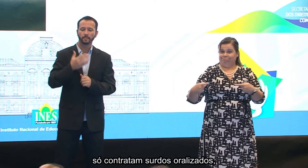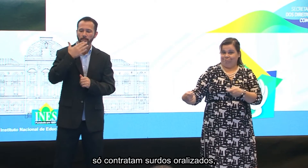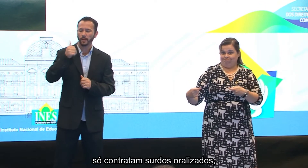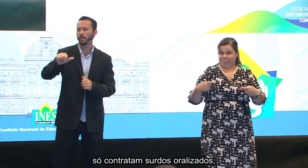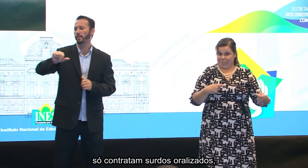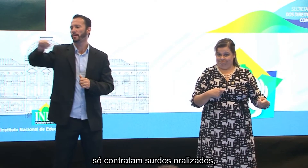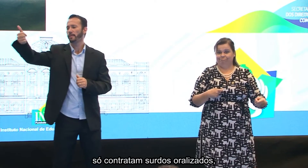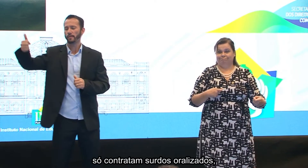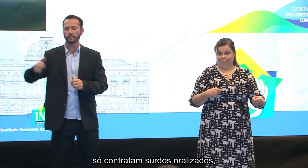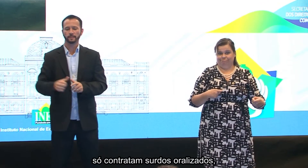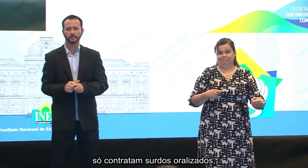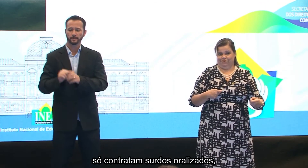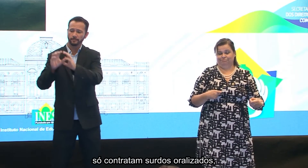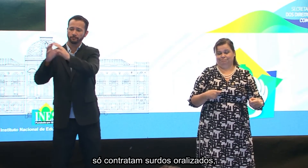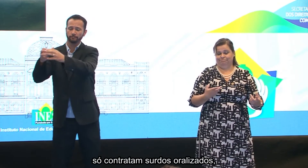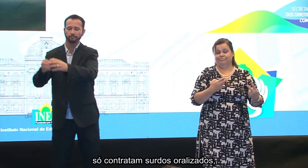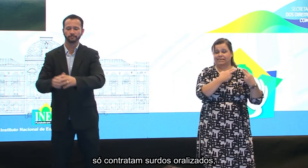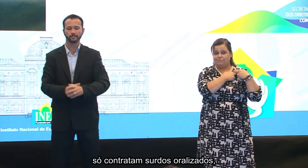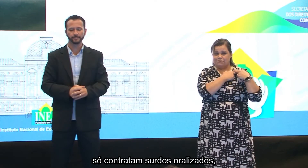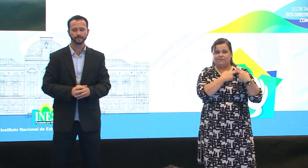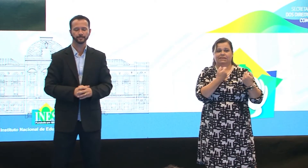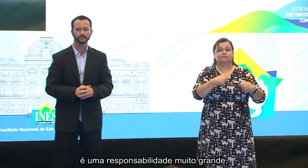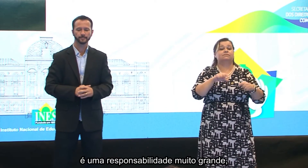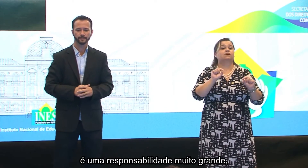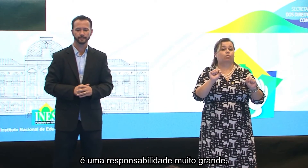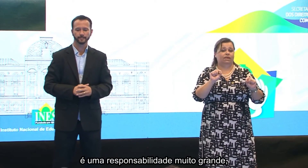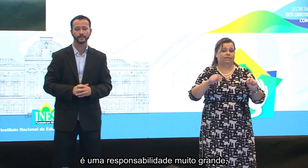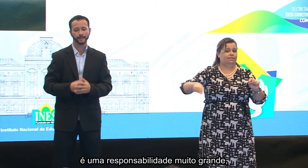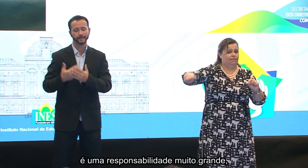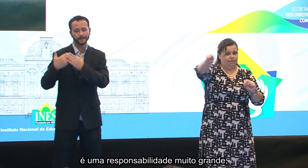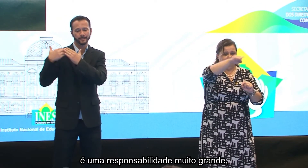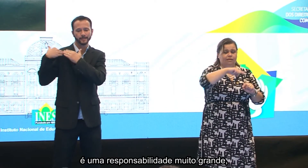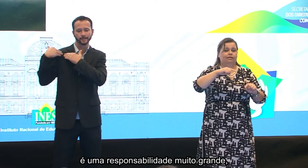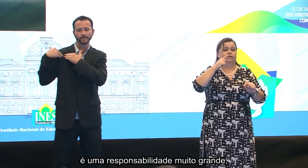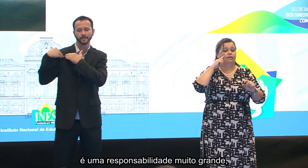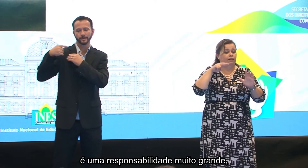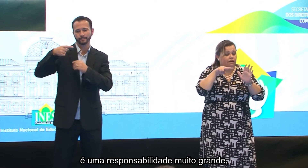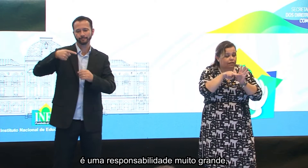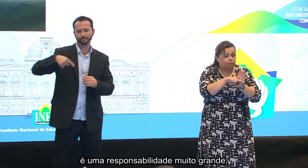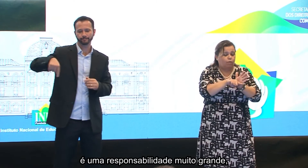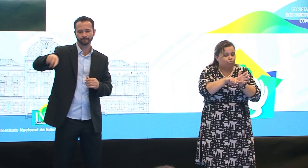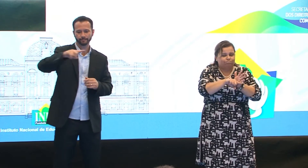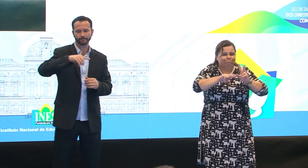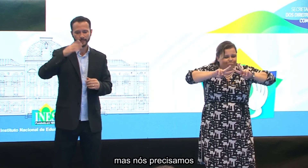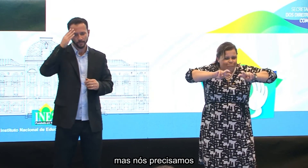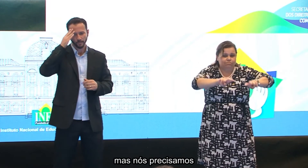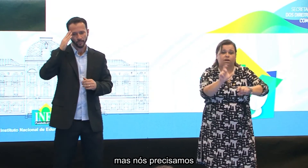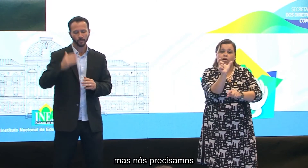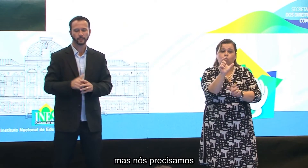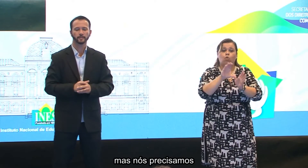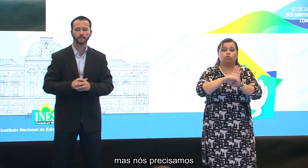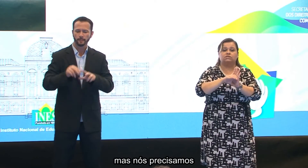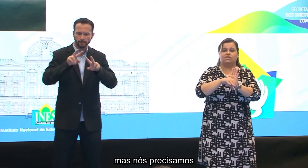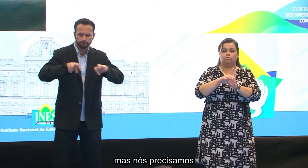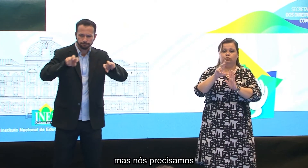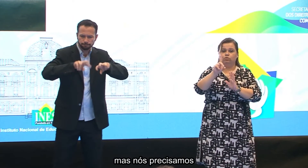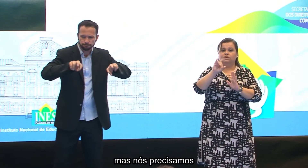Só contratam surdos oralizados. Então, é uma responsabilidade muito grande. Mas nós